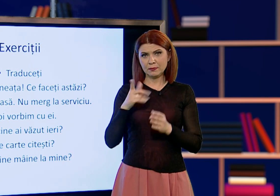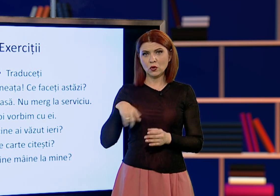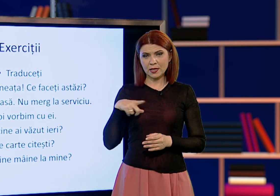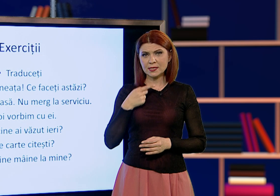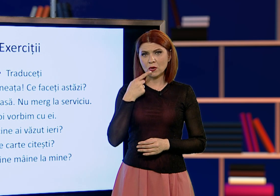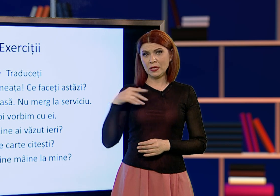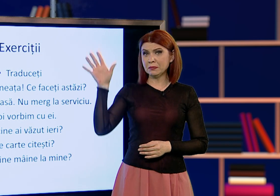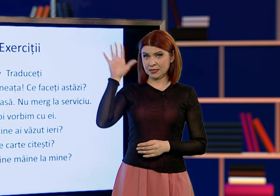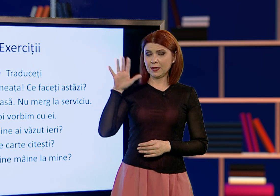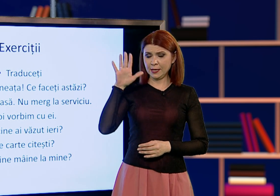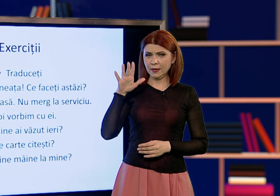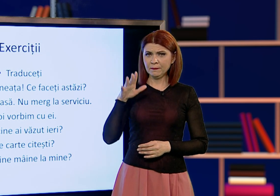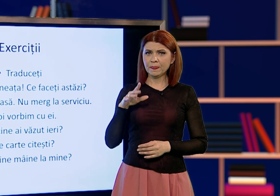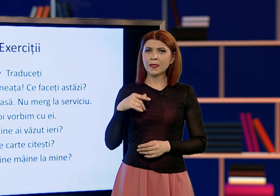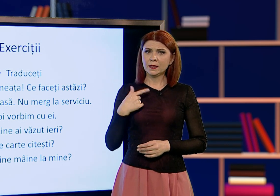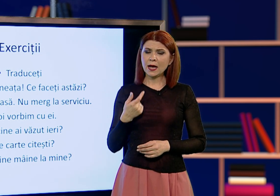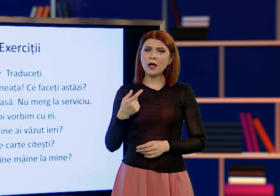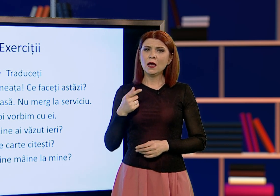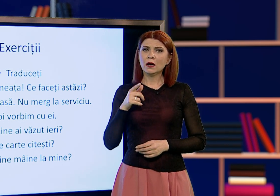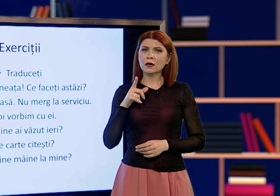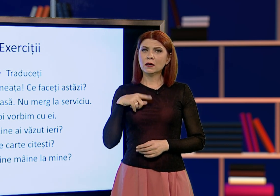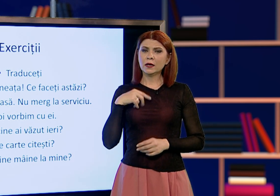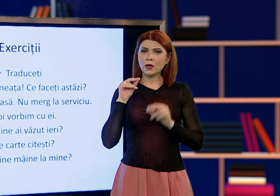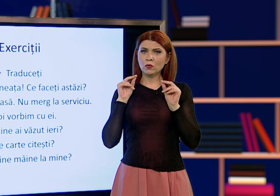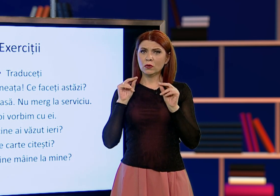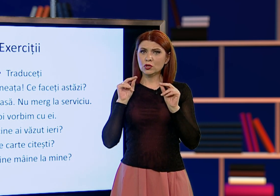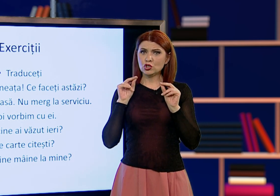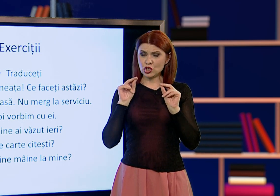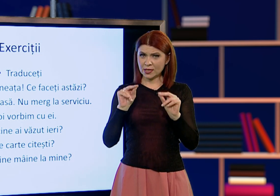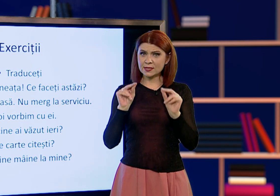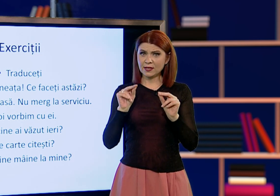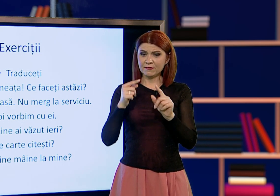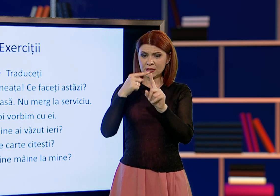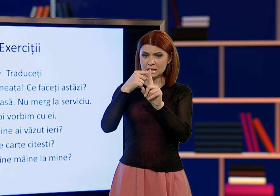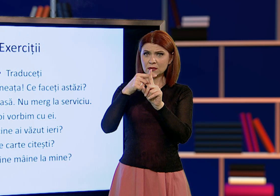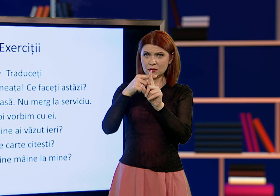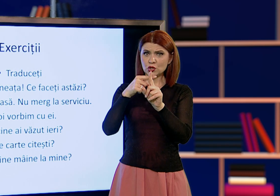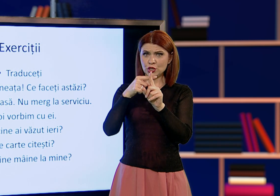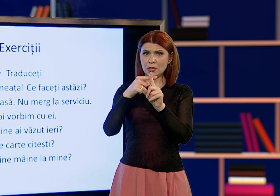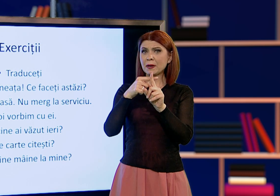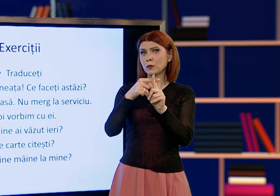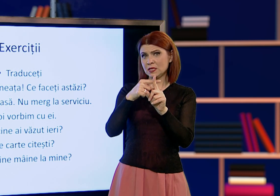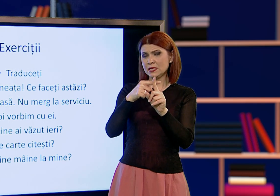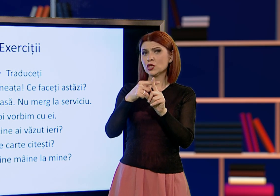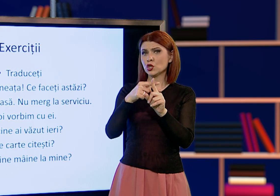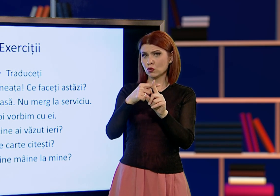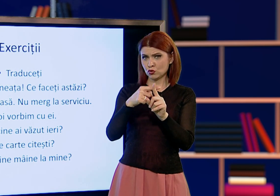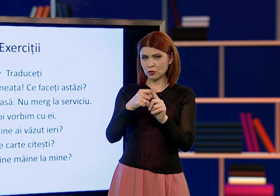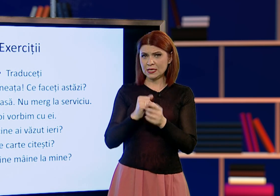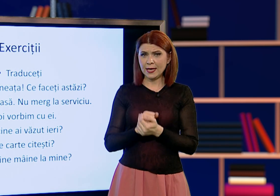semnelor este o limbă străină Da eu încerc să te învăț și prepozițiile și conjuncțiile